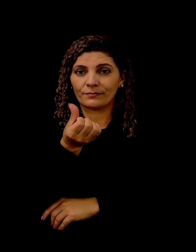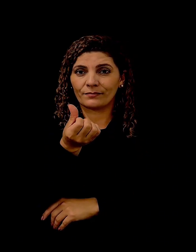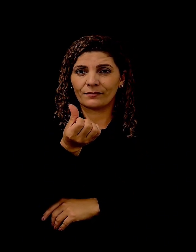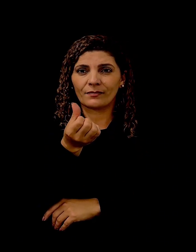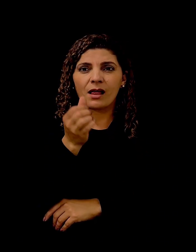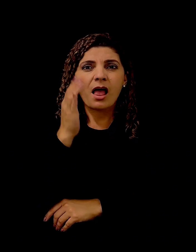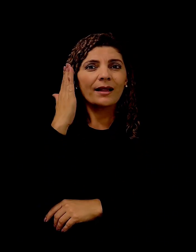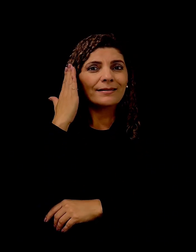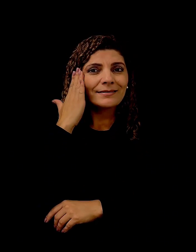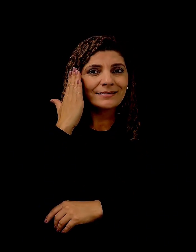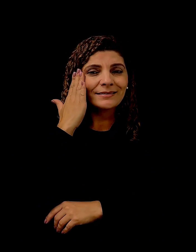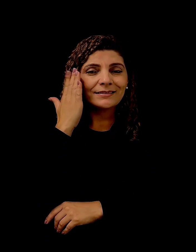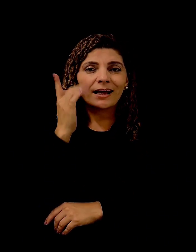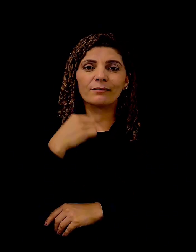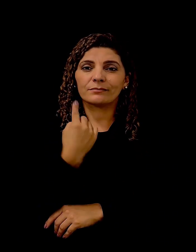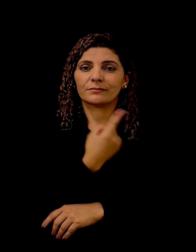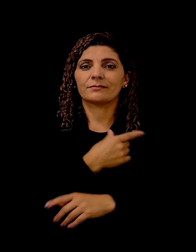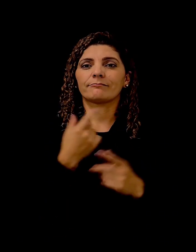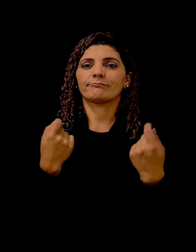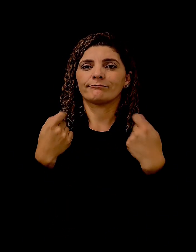nossas necessidades, ele fala.